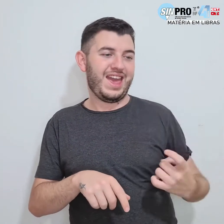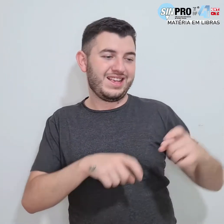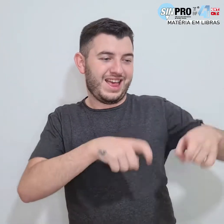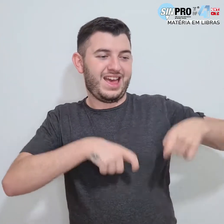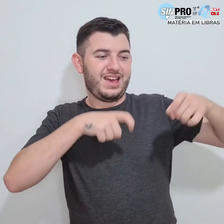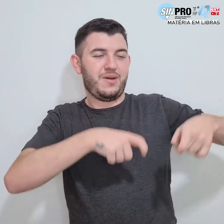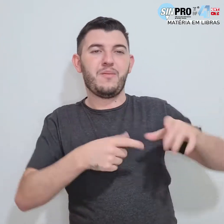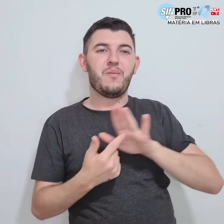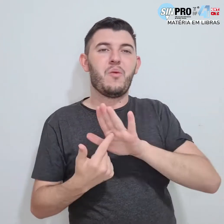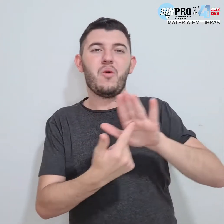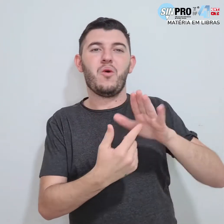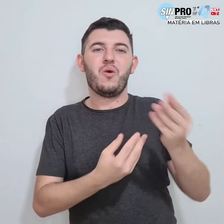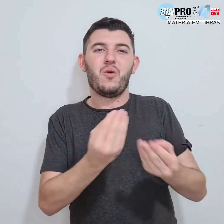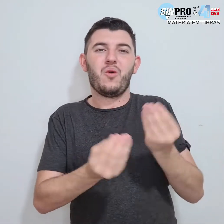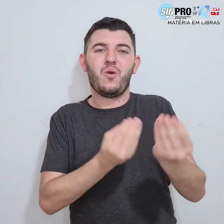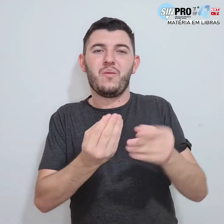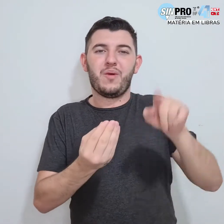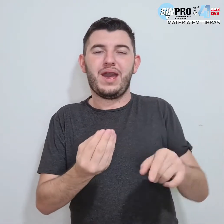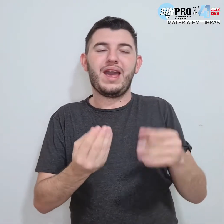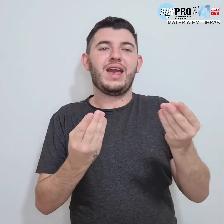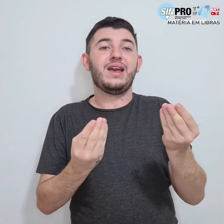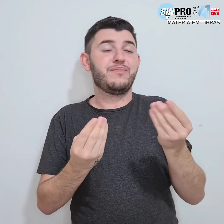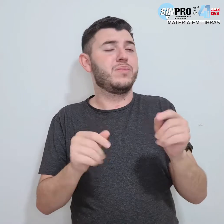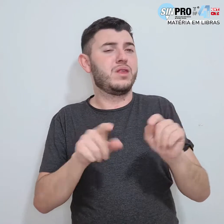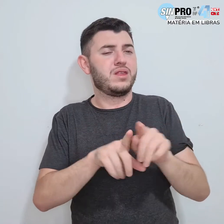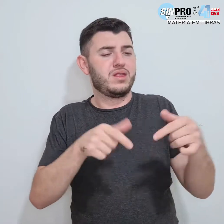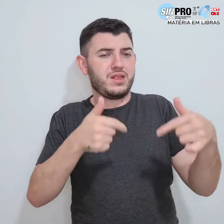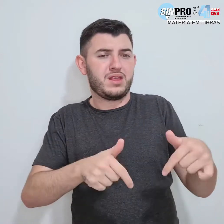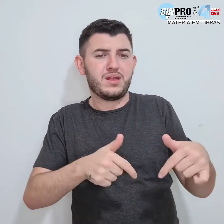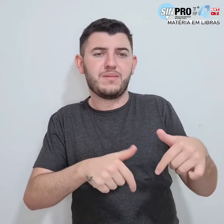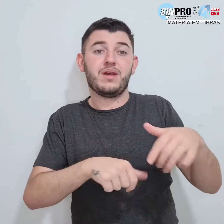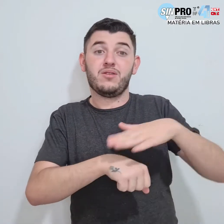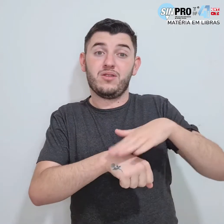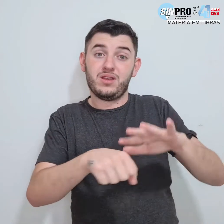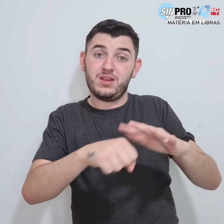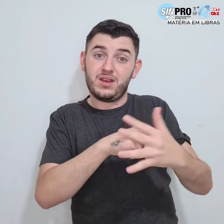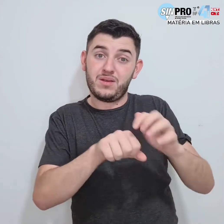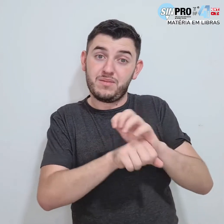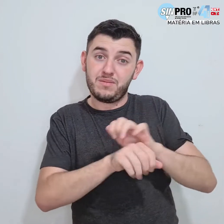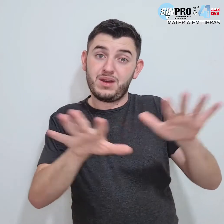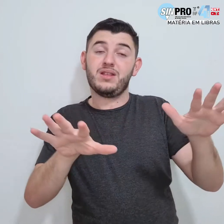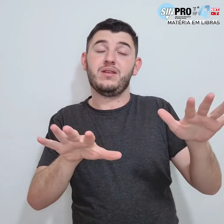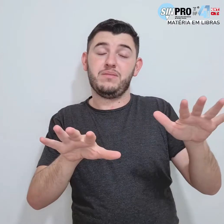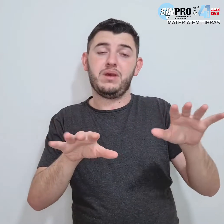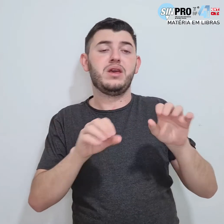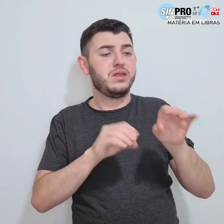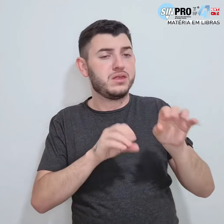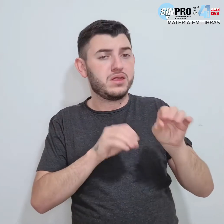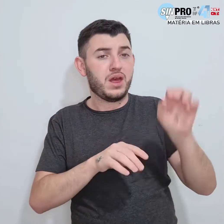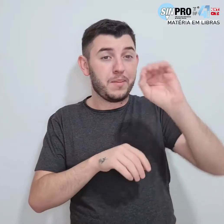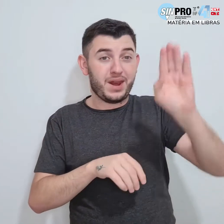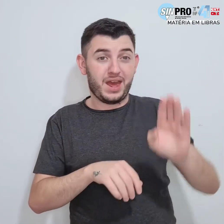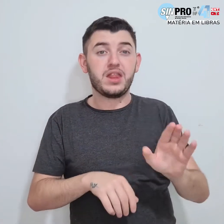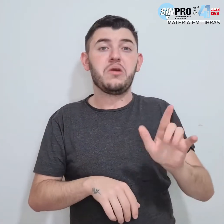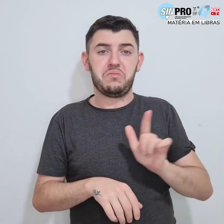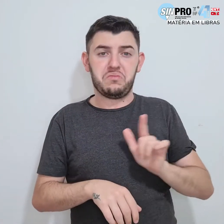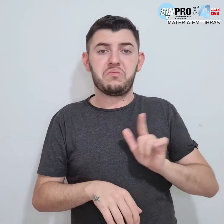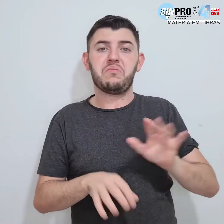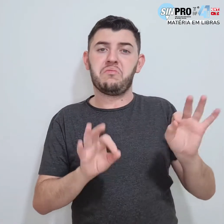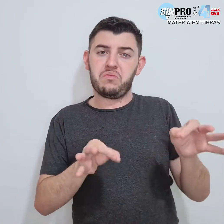essencialidade neste momento de pandemia da Covid-19 e tem muito a ensinar o Brasil. Integrante do Conselho